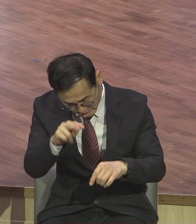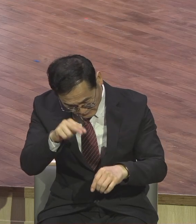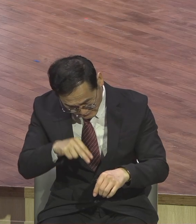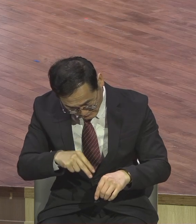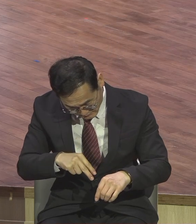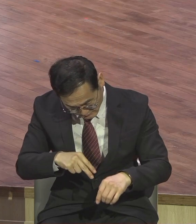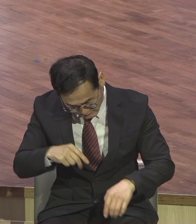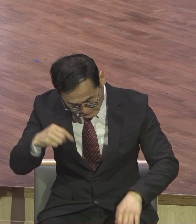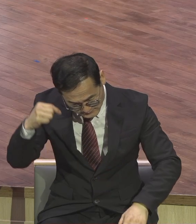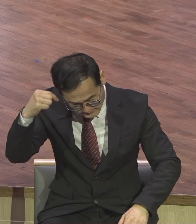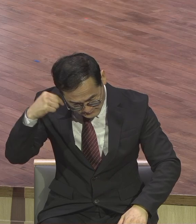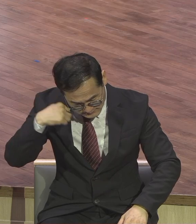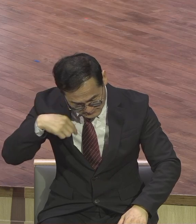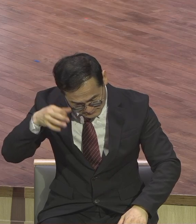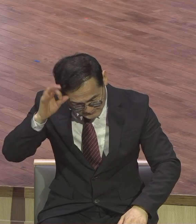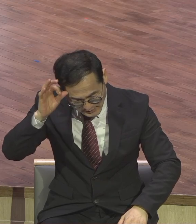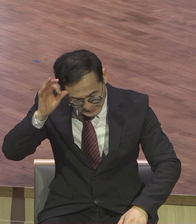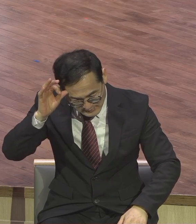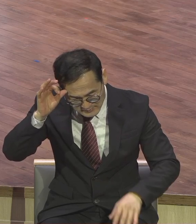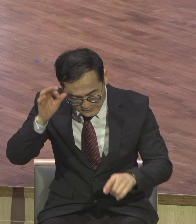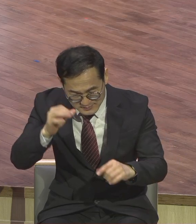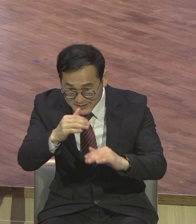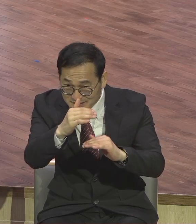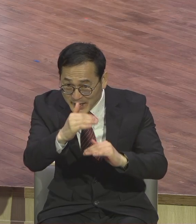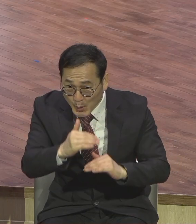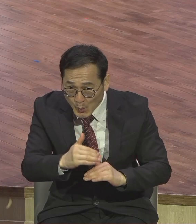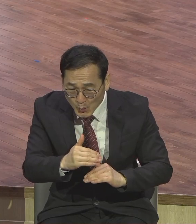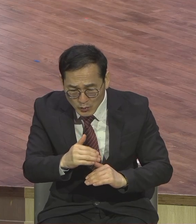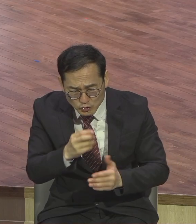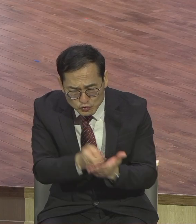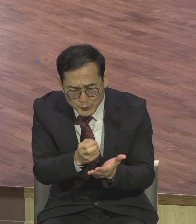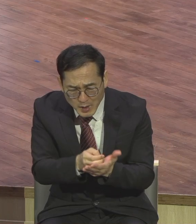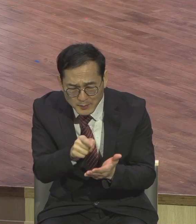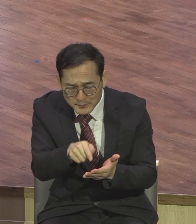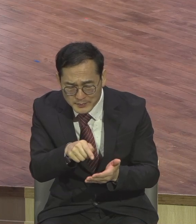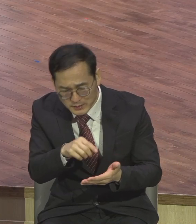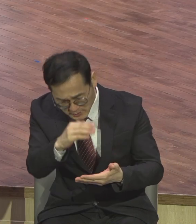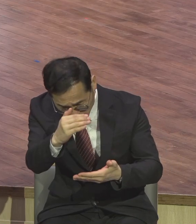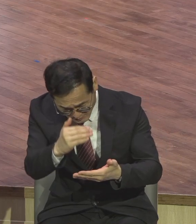접근이 하나님의 뜻과 전혀 달랐다는 것이 문제예요.